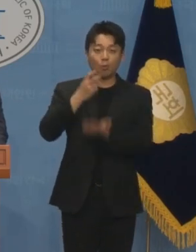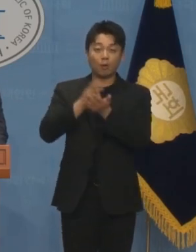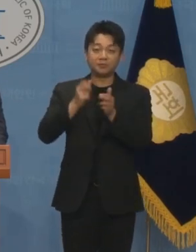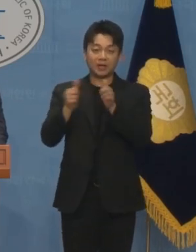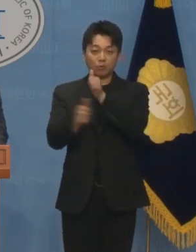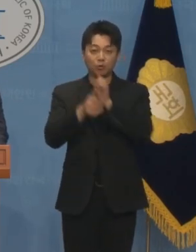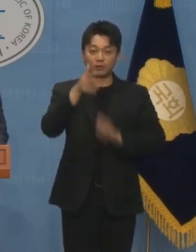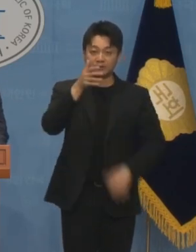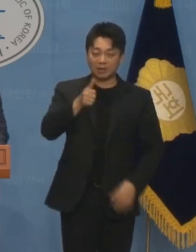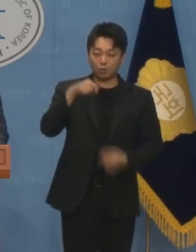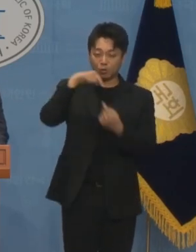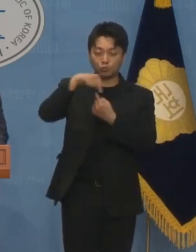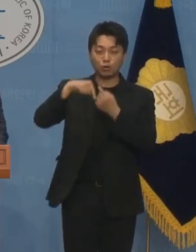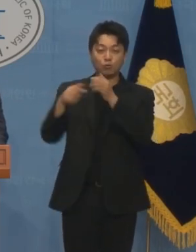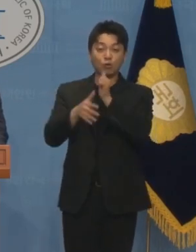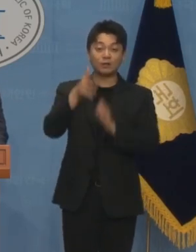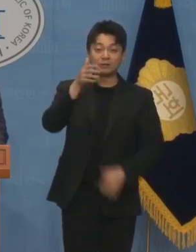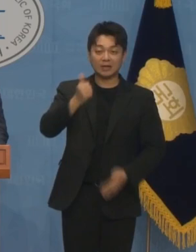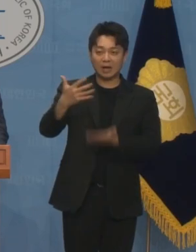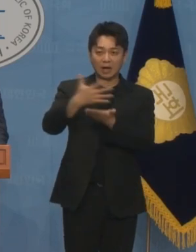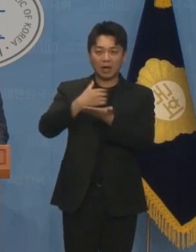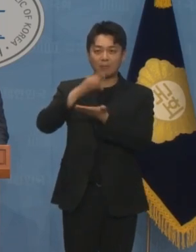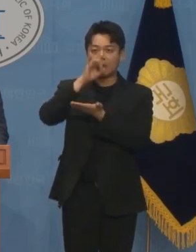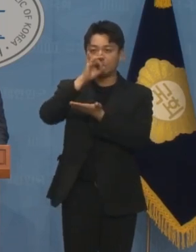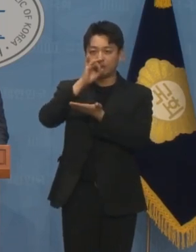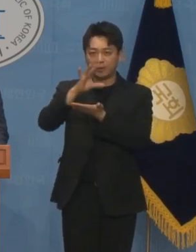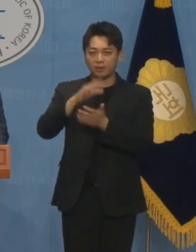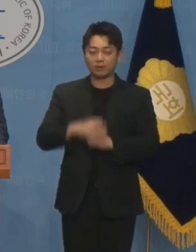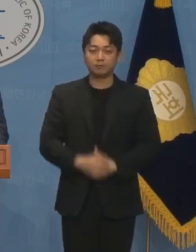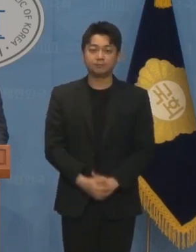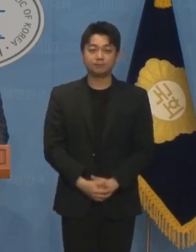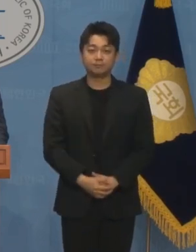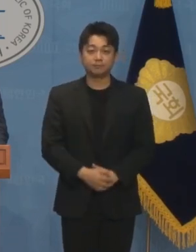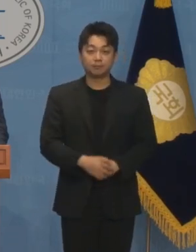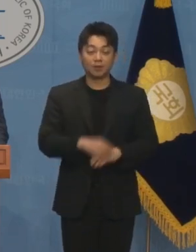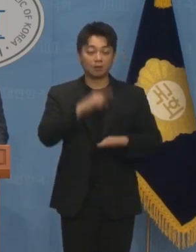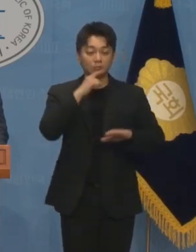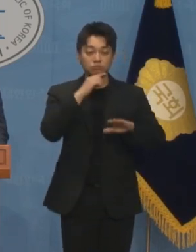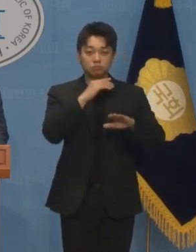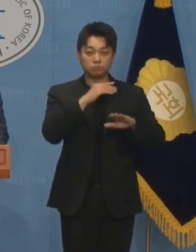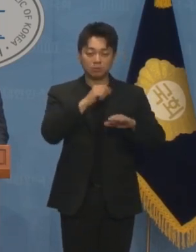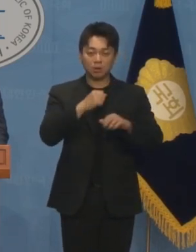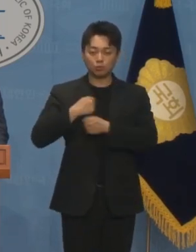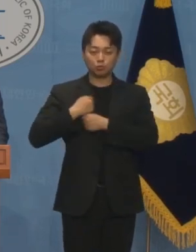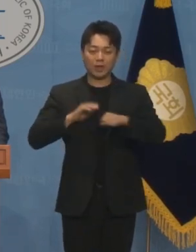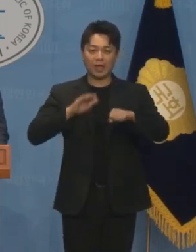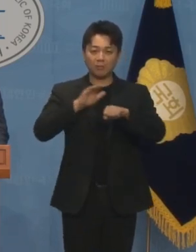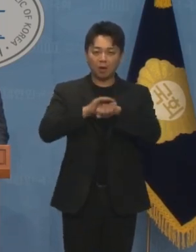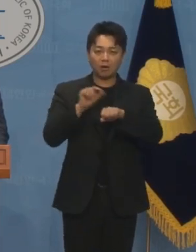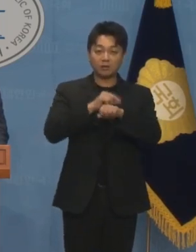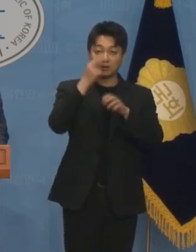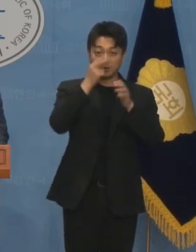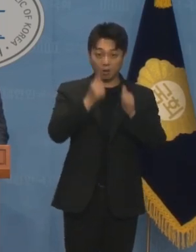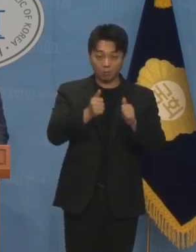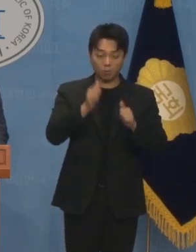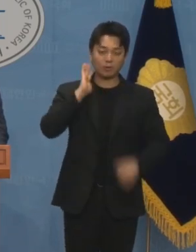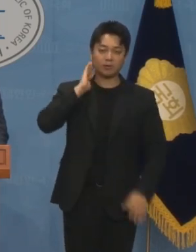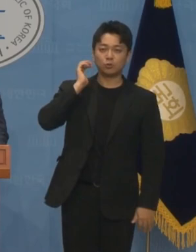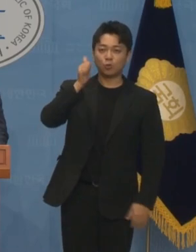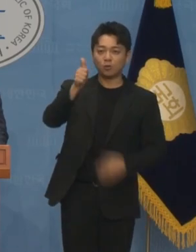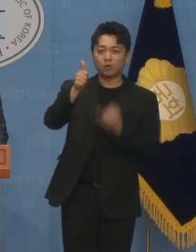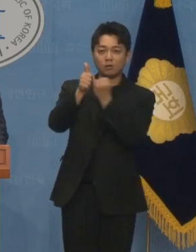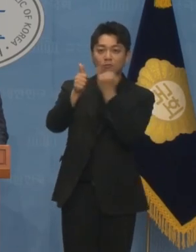운영위를 차지해서는 안 됩니다. 해병대원 김건희 특검법을 비롯한 각종 민생